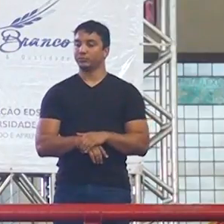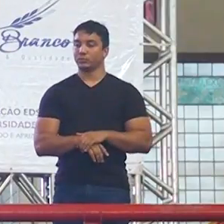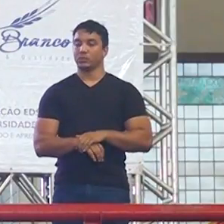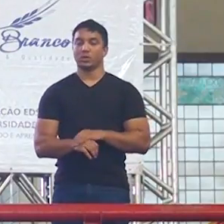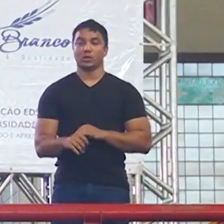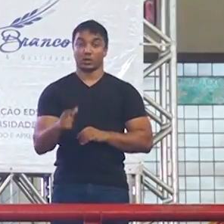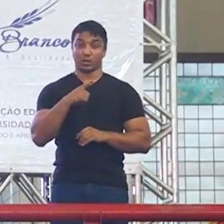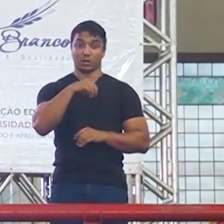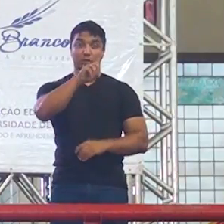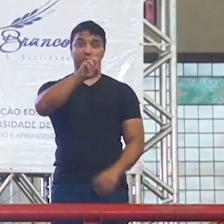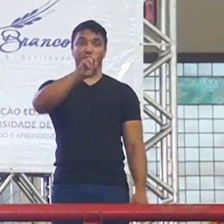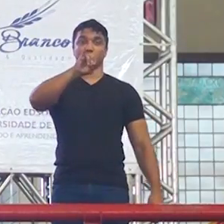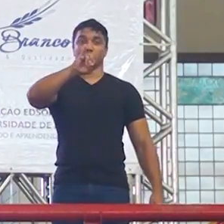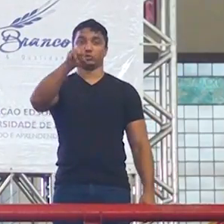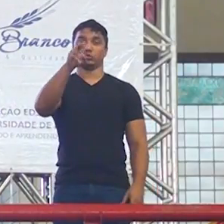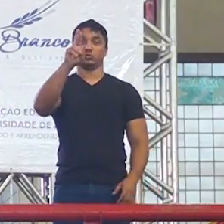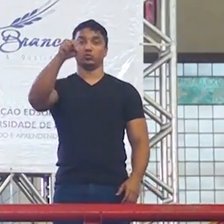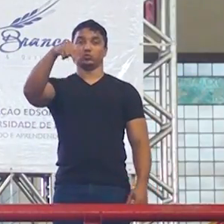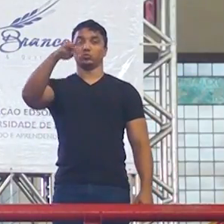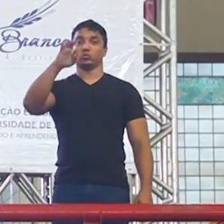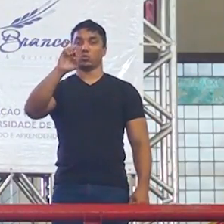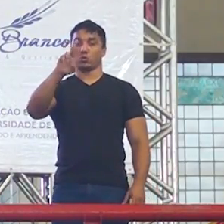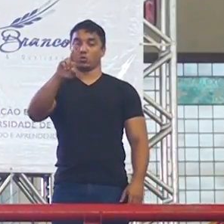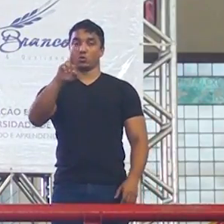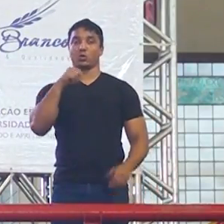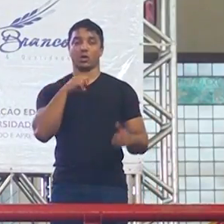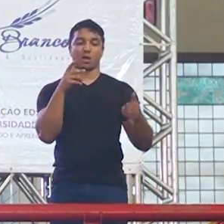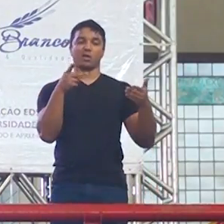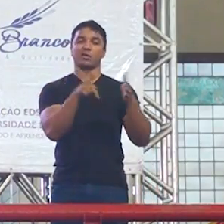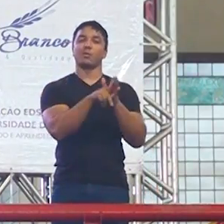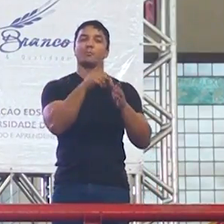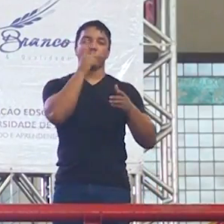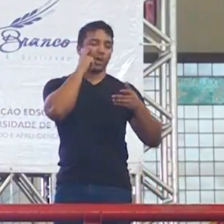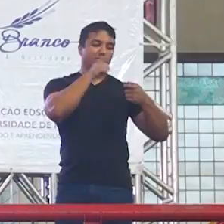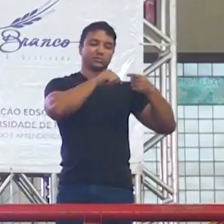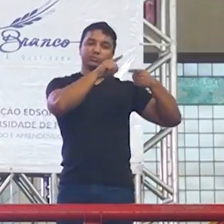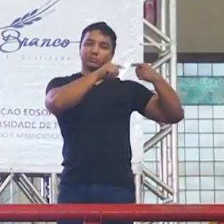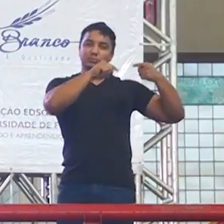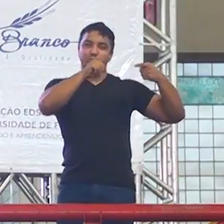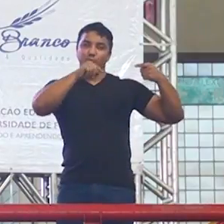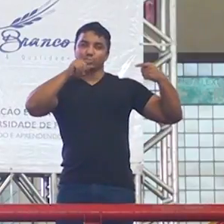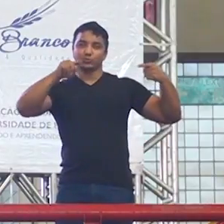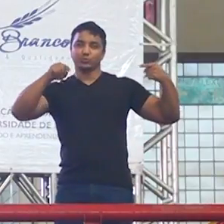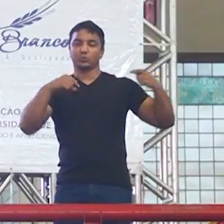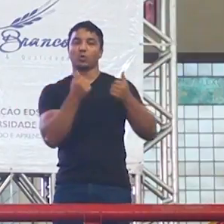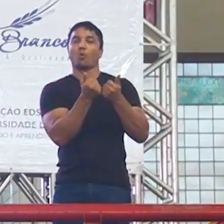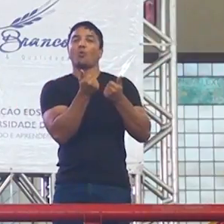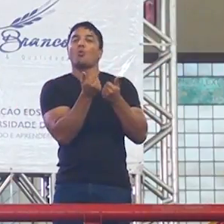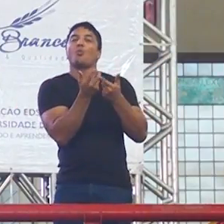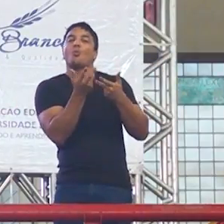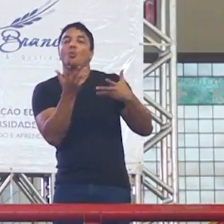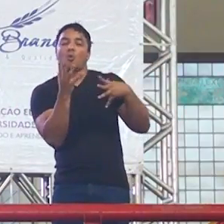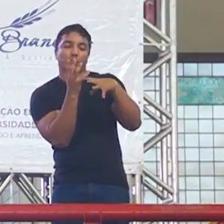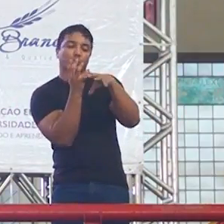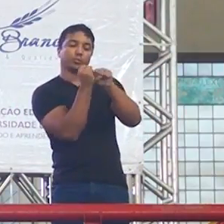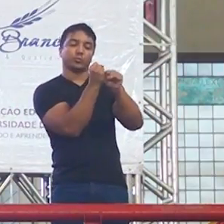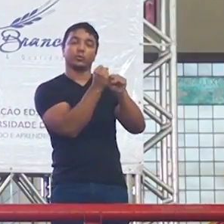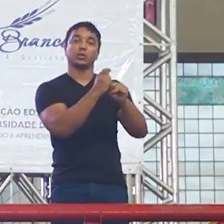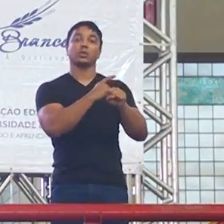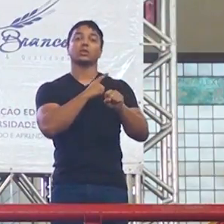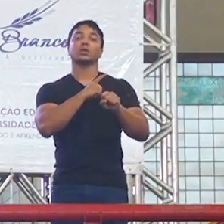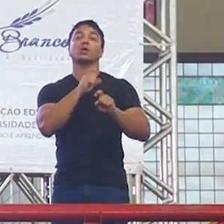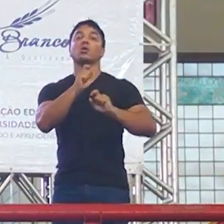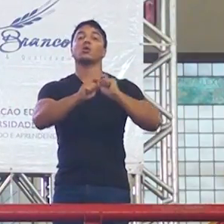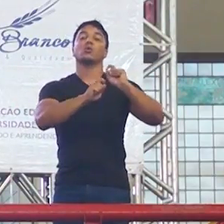o disjuntor, que é aquele aparelhozinho que vai medir a corrente, que vai passar lá, certo? Ele vai